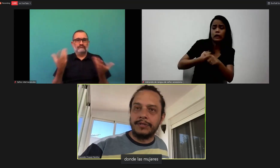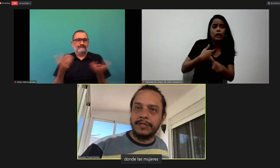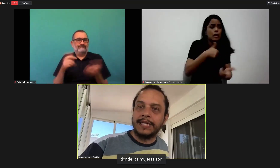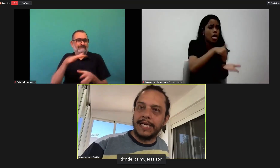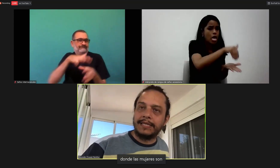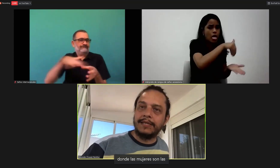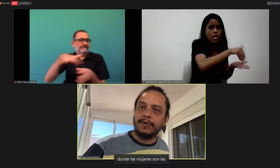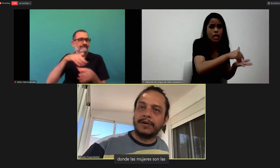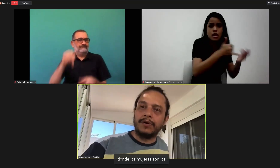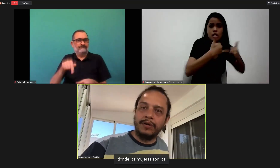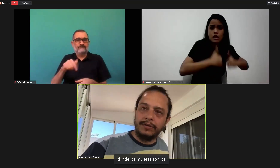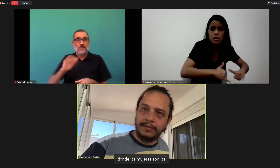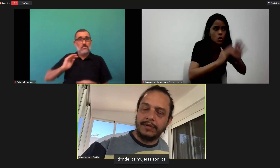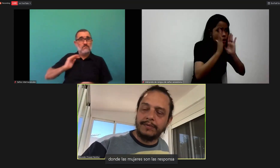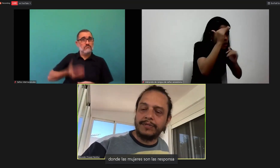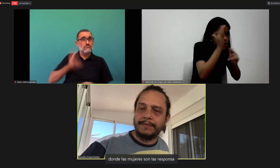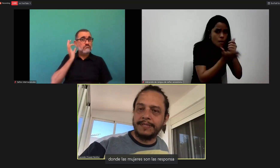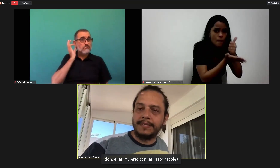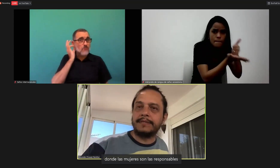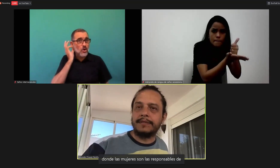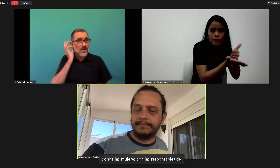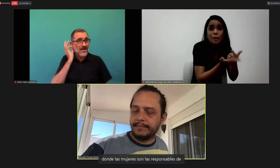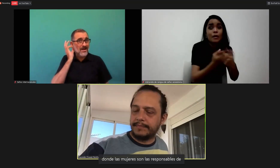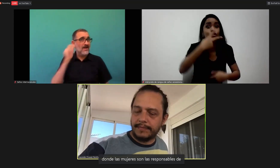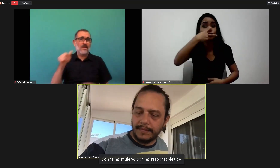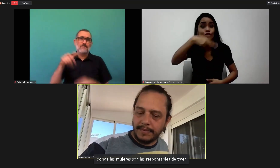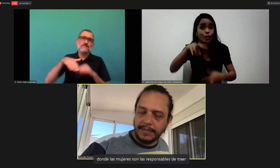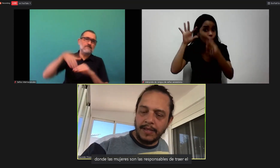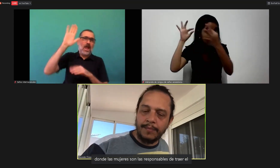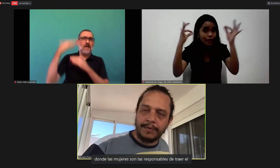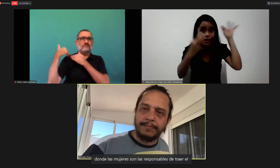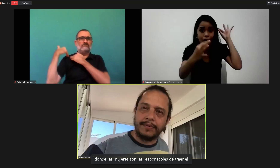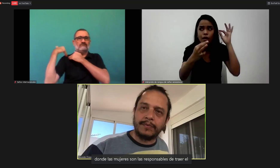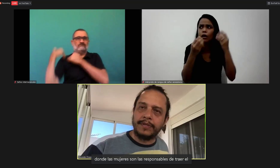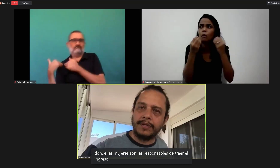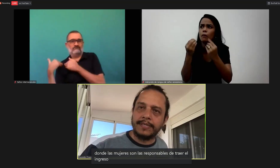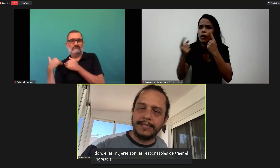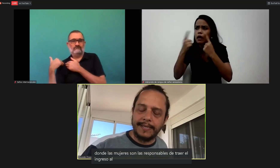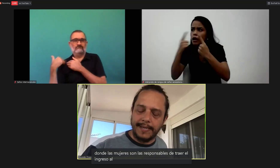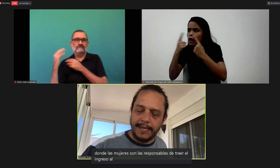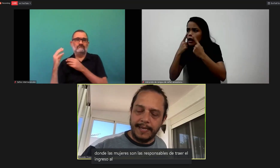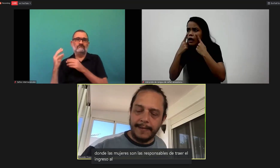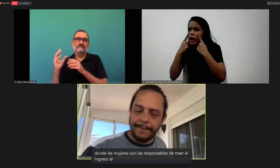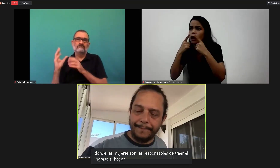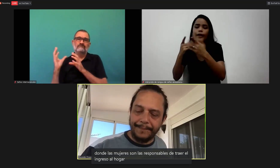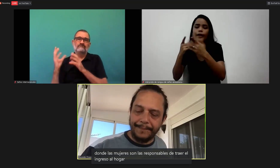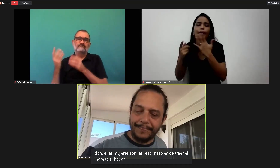y donde tienen este doble rol, ¿no? Muchas veces dado por cuestiones